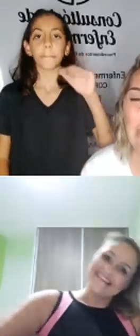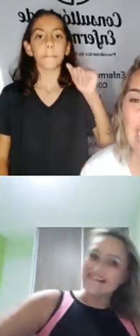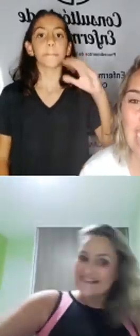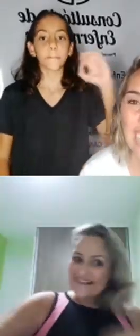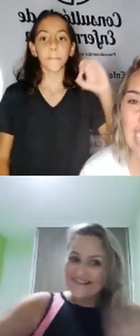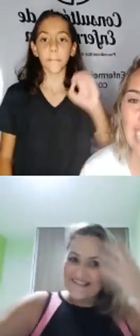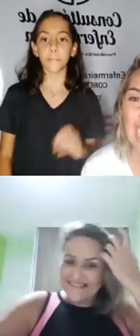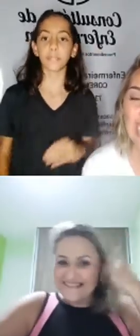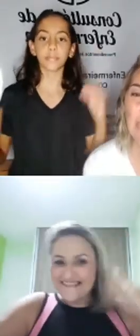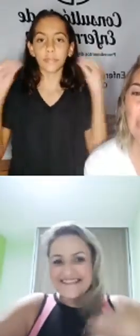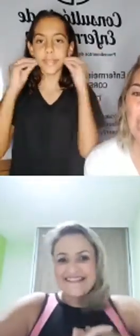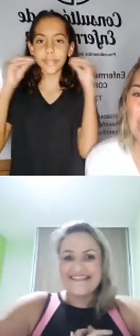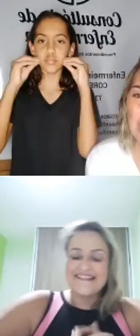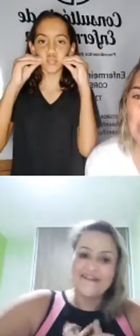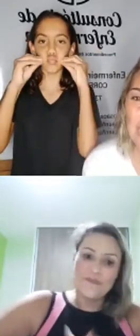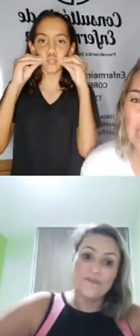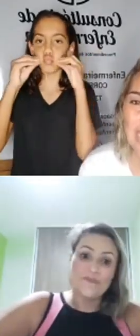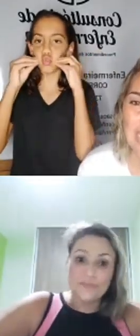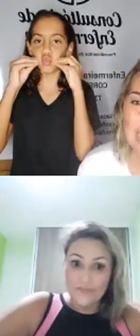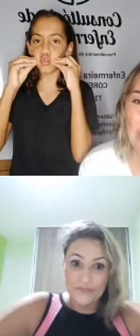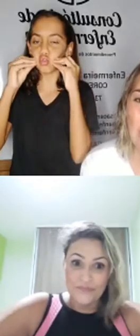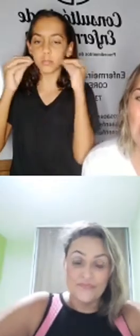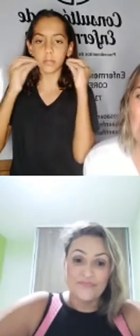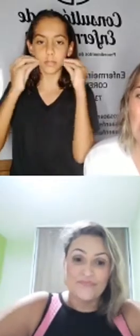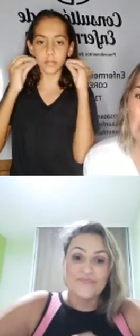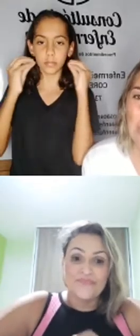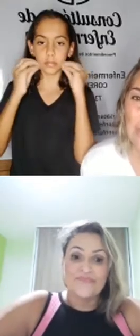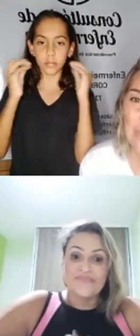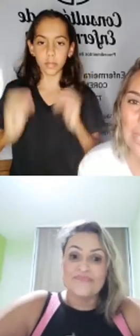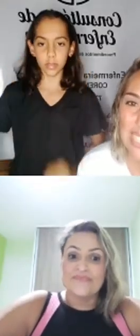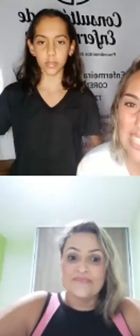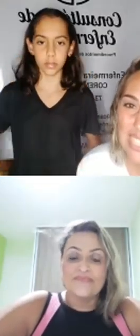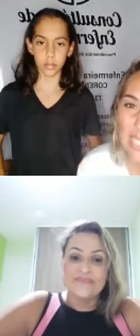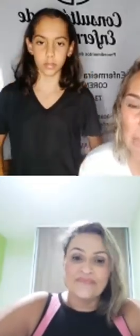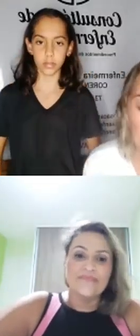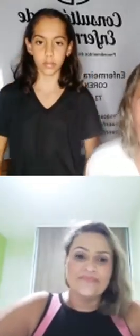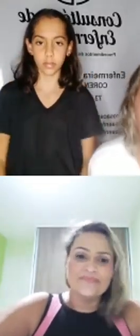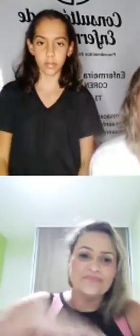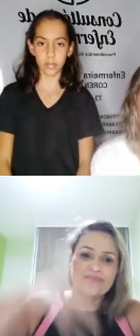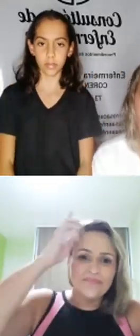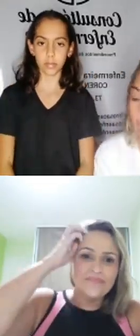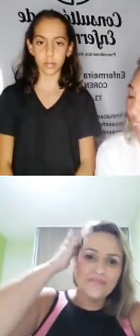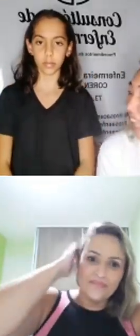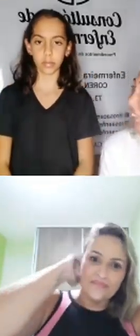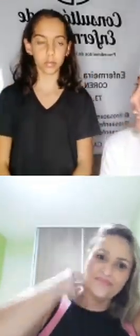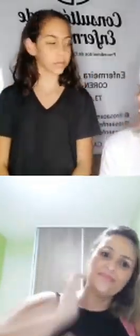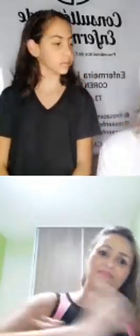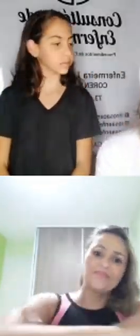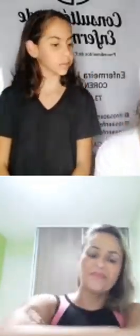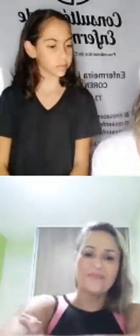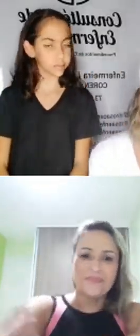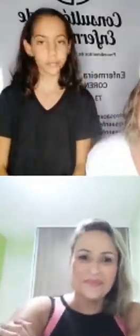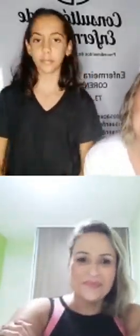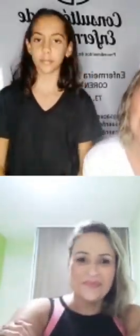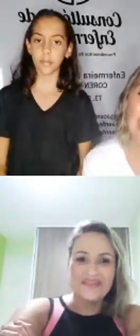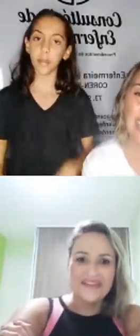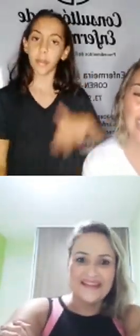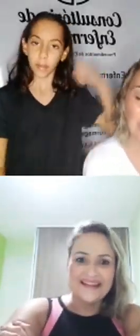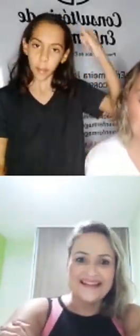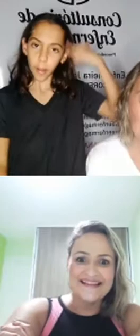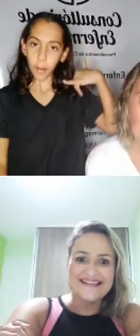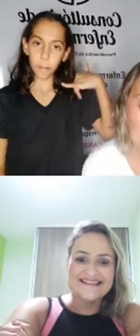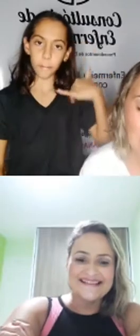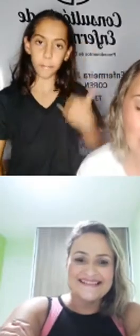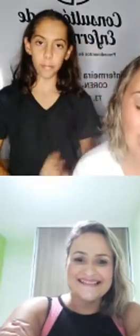apoio. Obrigada, Renata, Beto. São ótimas pessoas. Pronto. E Naê, ela